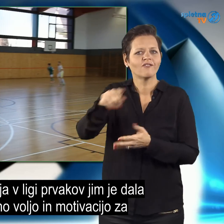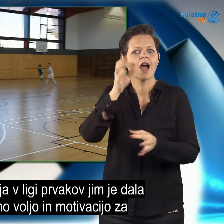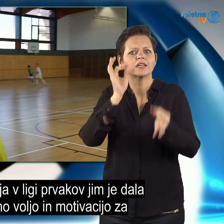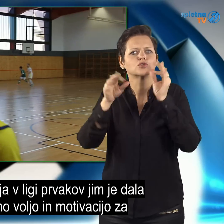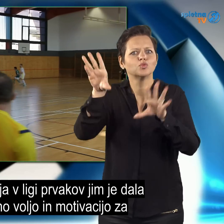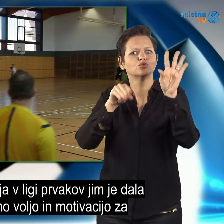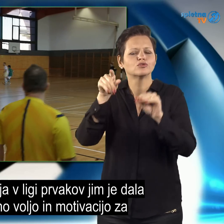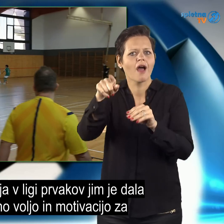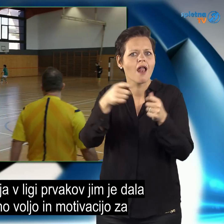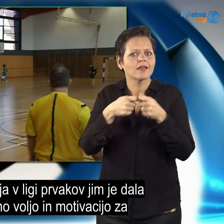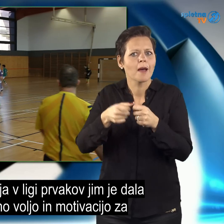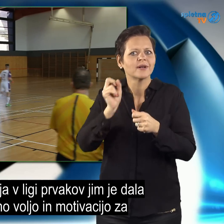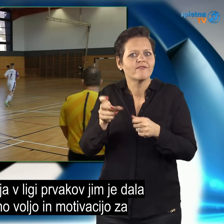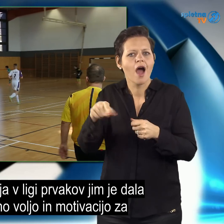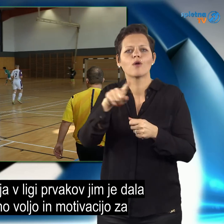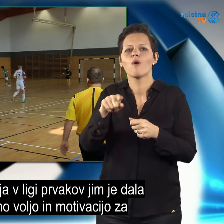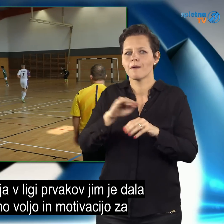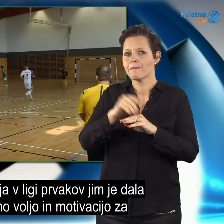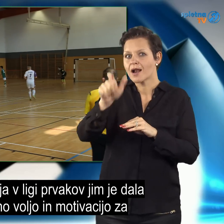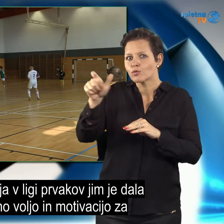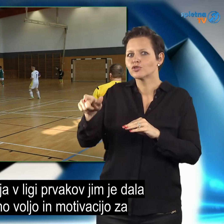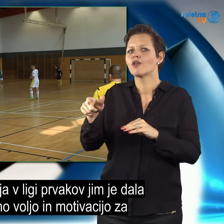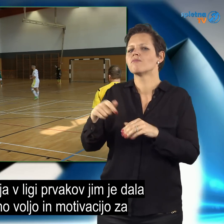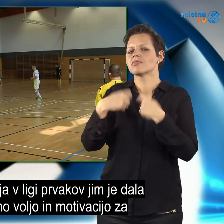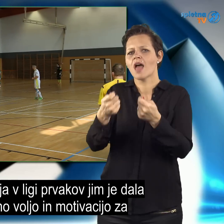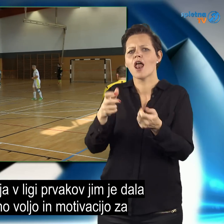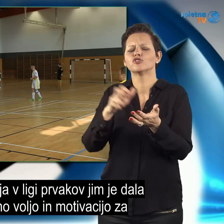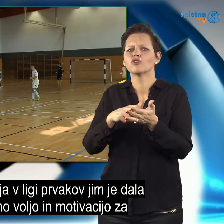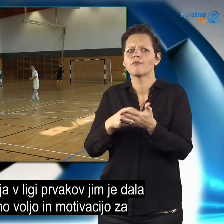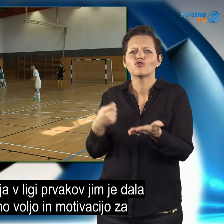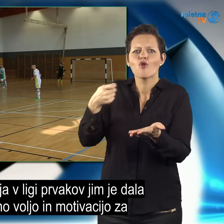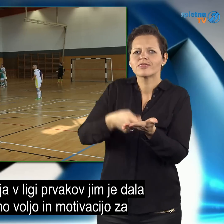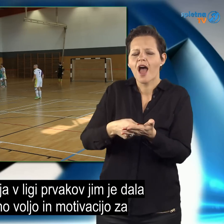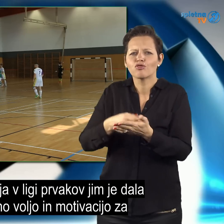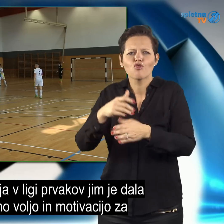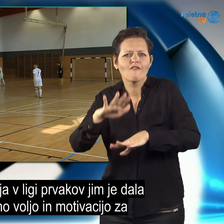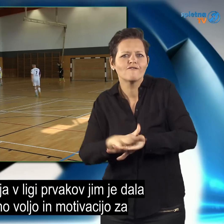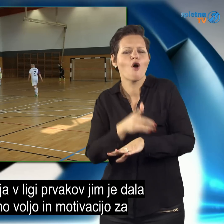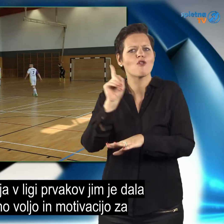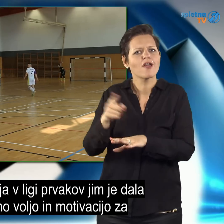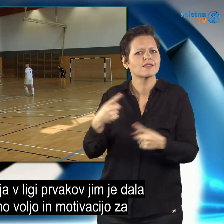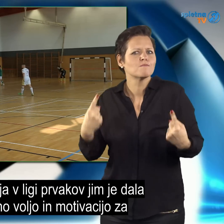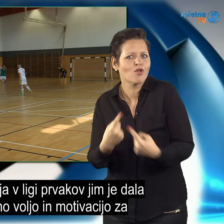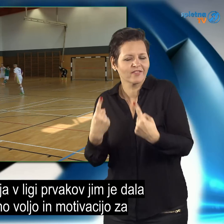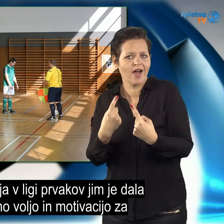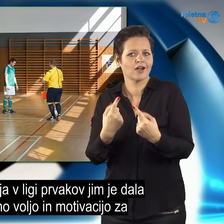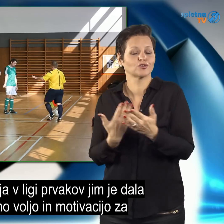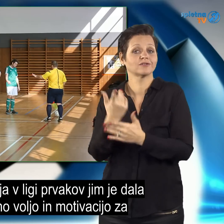Nova izkušnja v Ligi prvakov jim je dala še dodatno voljo in motivacijo za udeležbo v naslednji Ligi prvakov.